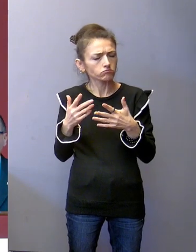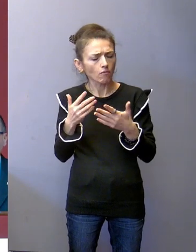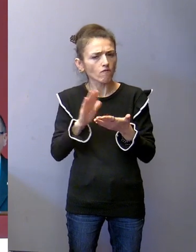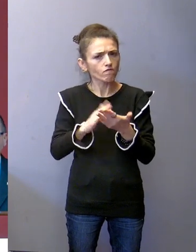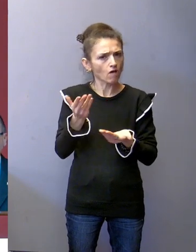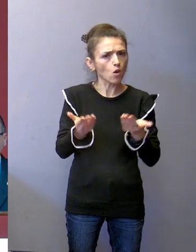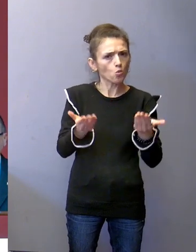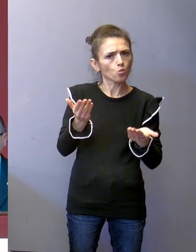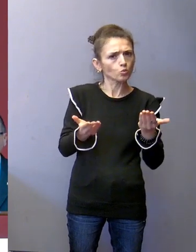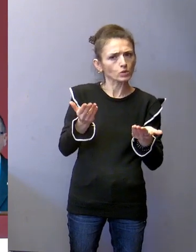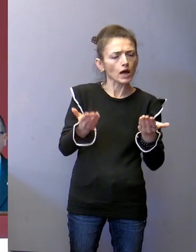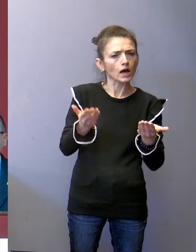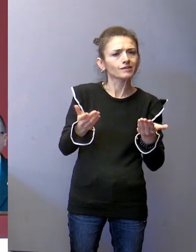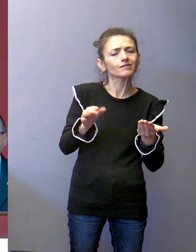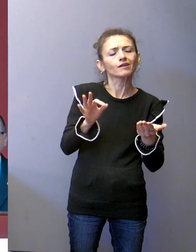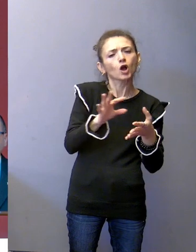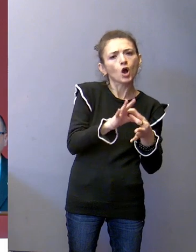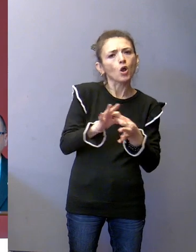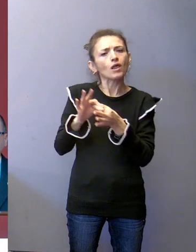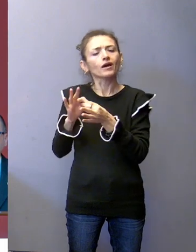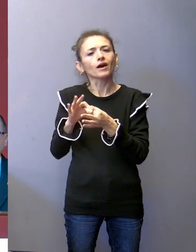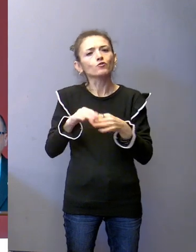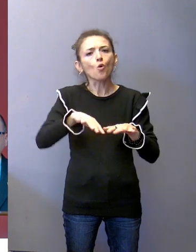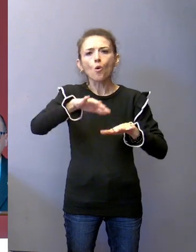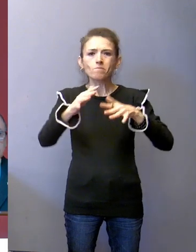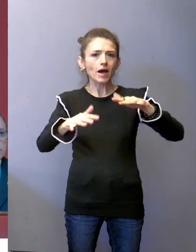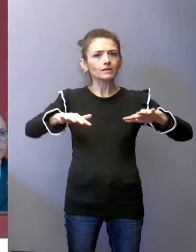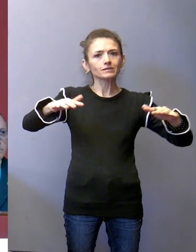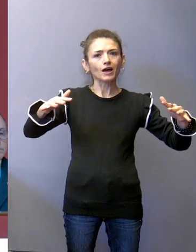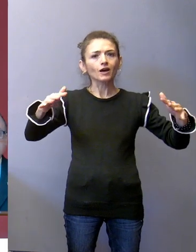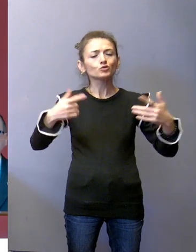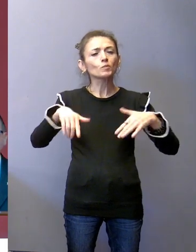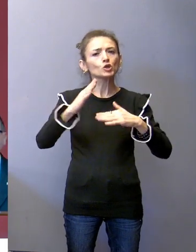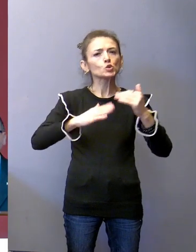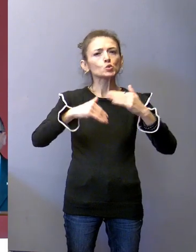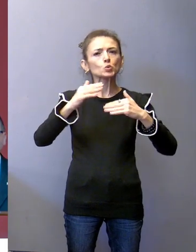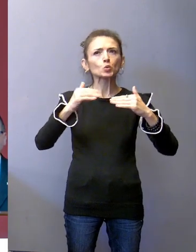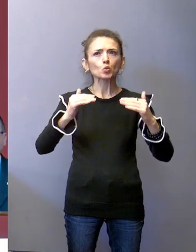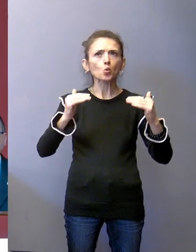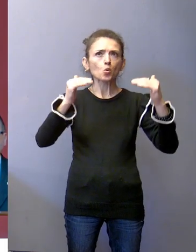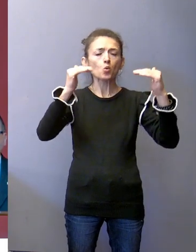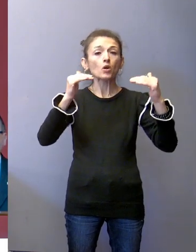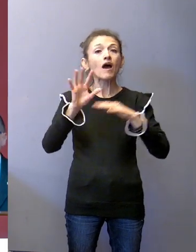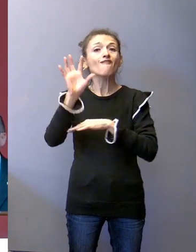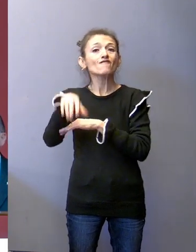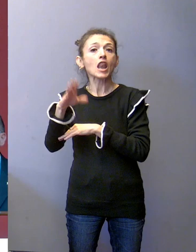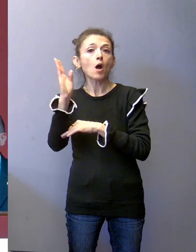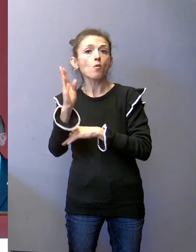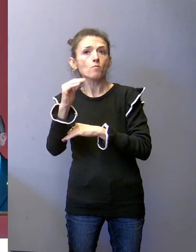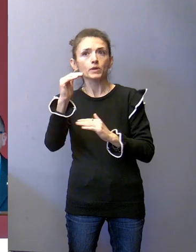che attengono al paesaggio la quale struttura non è più alta di Villa bombrini